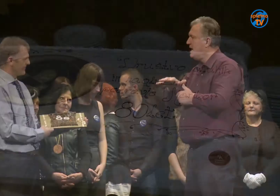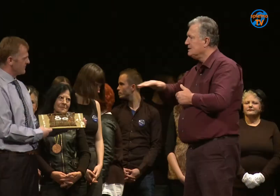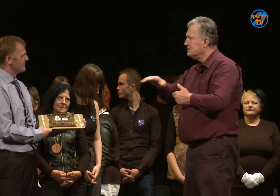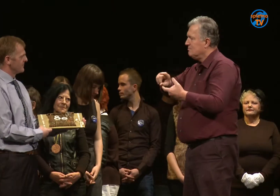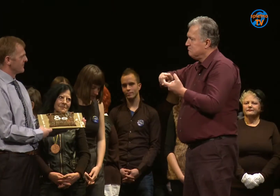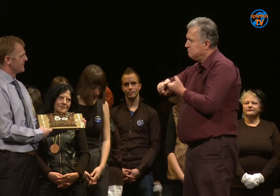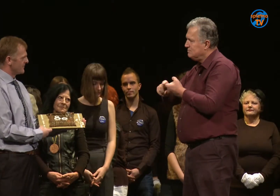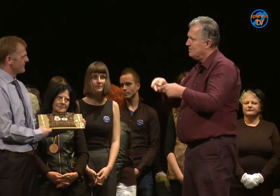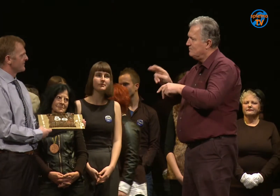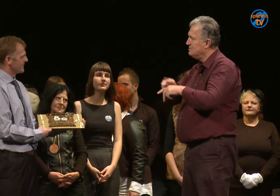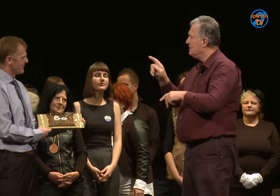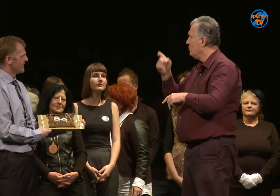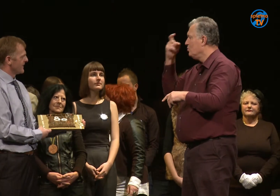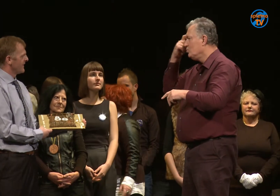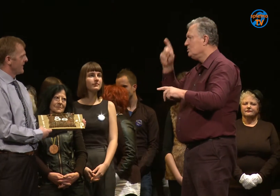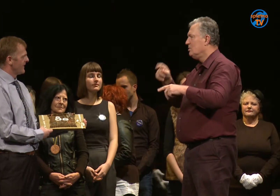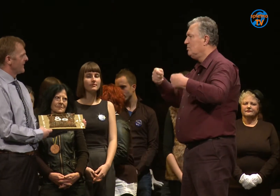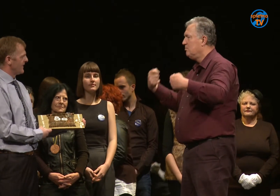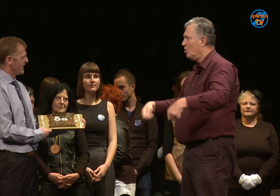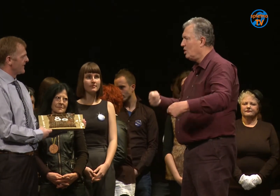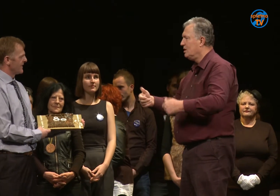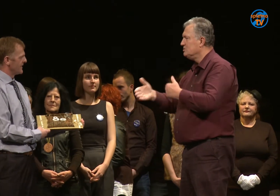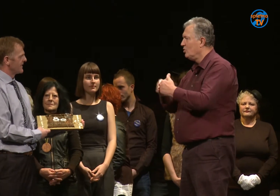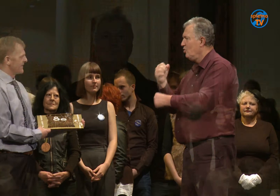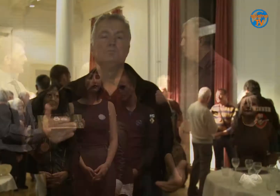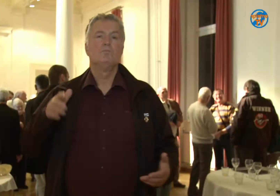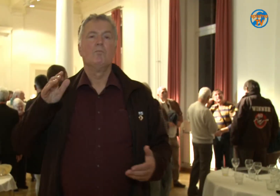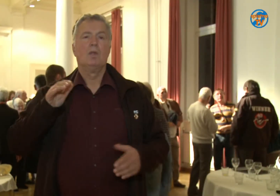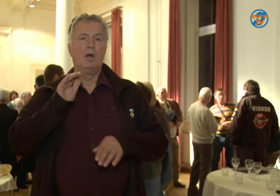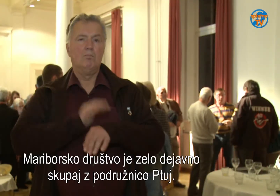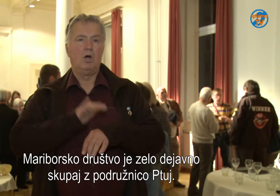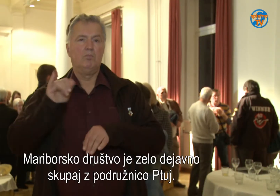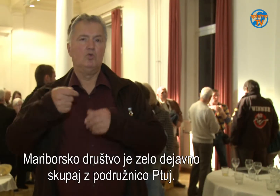Visoke jubileje, iskrene čestitke na bogato